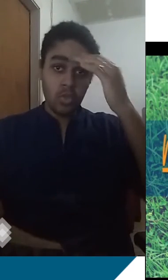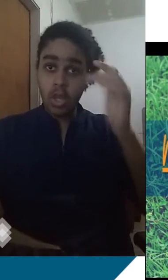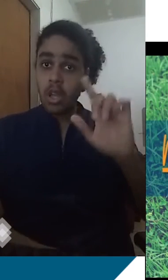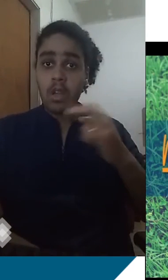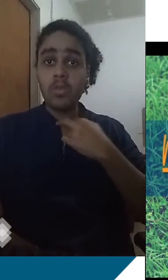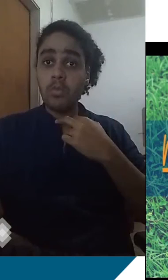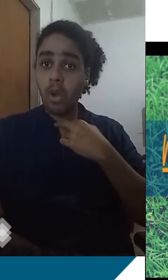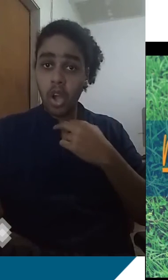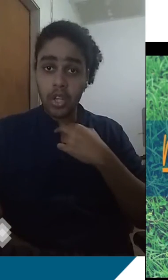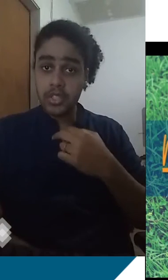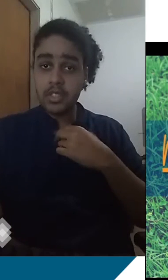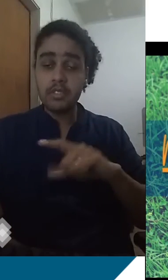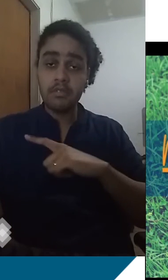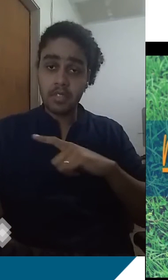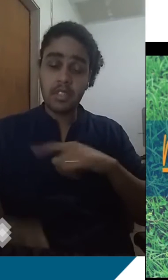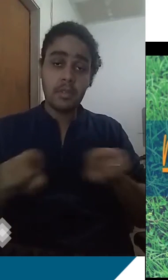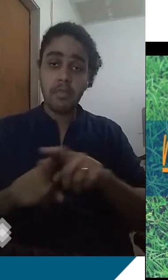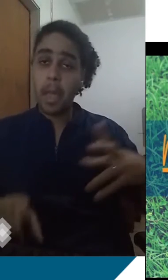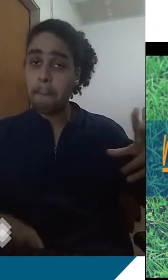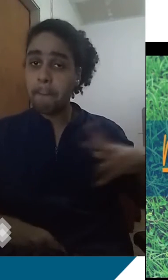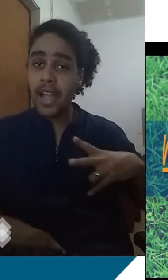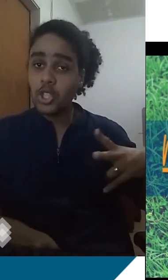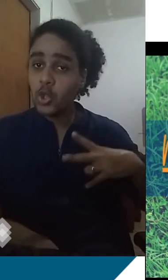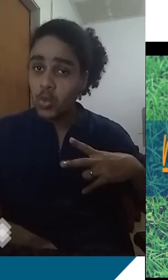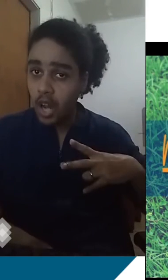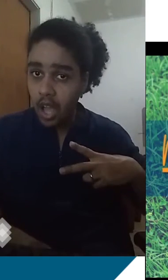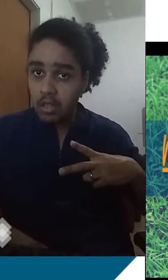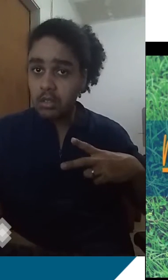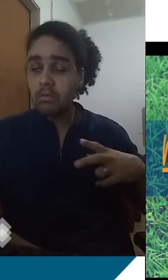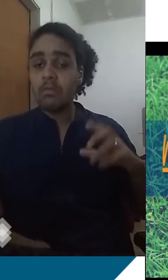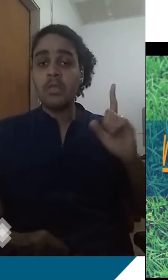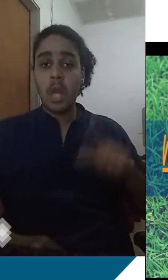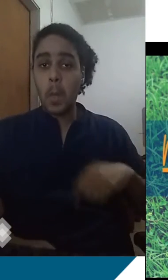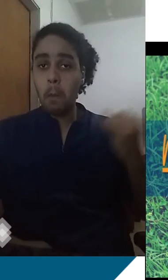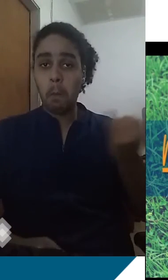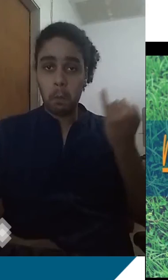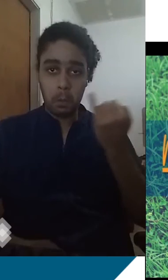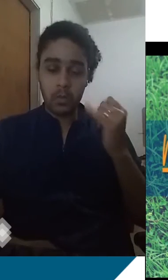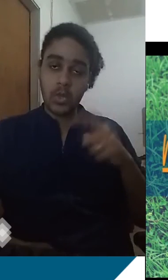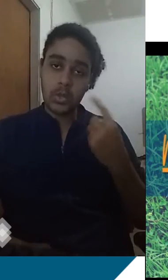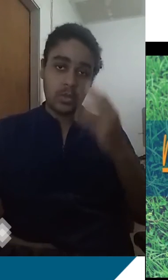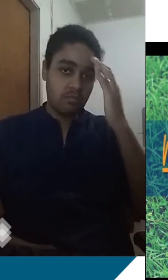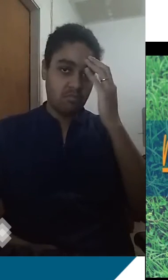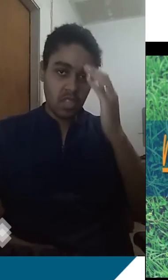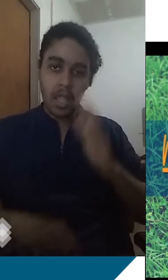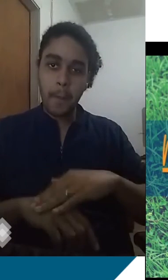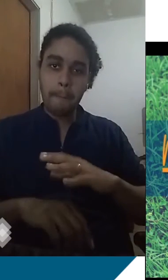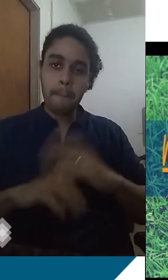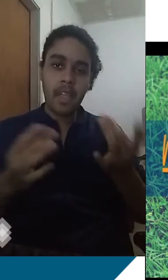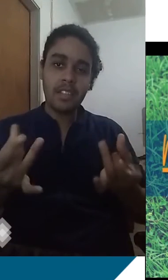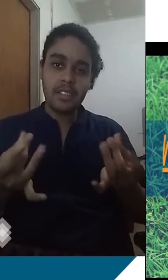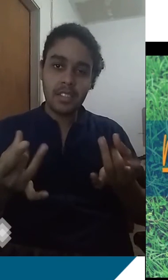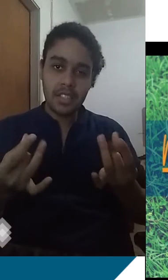Bom, e também não podemos esquecer da opção que são as universidades particulares, né? Elas são importantes, entendemos